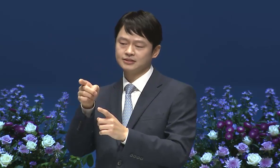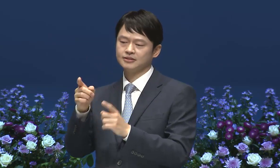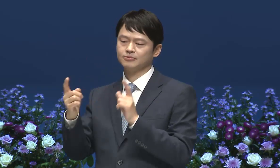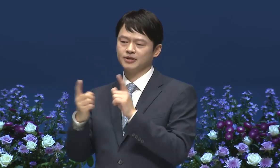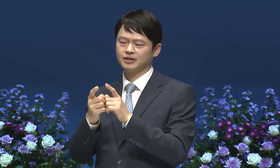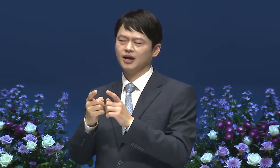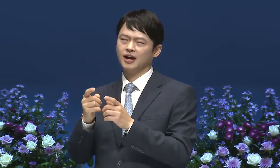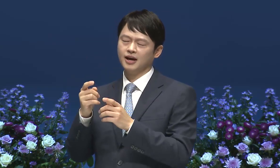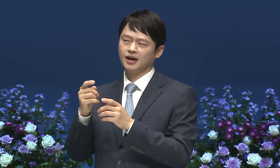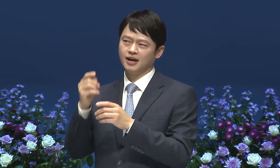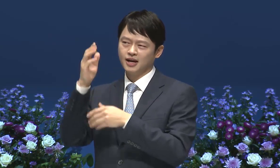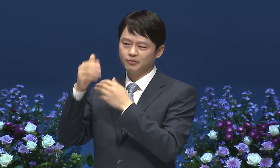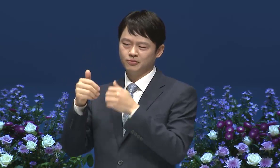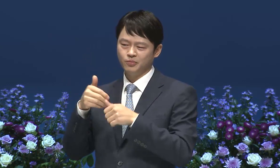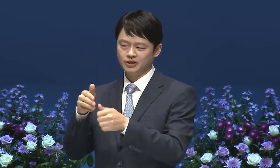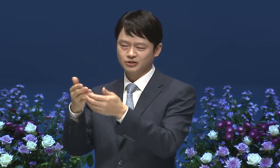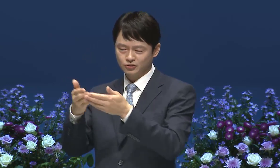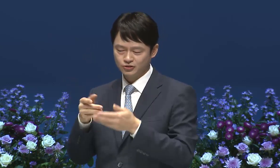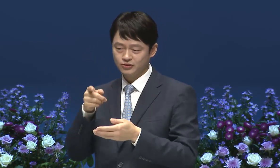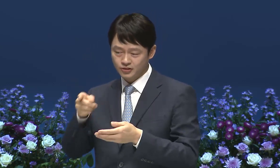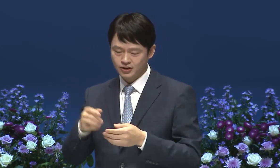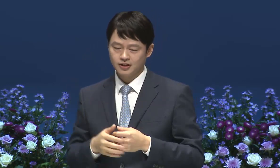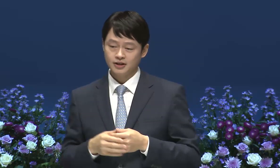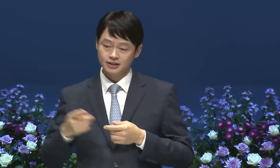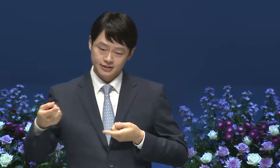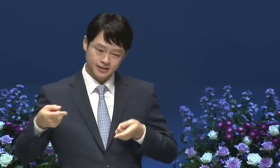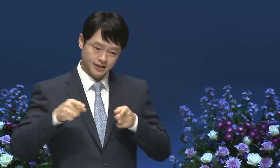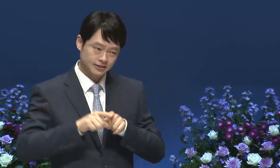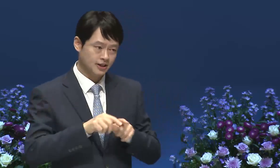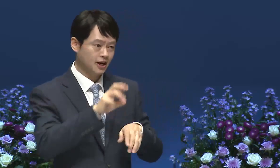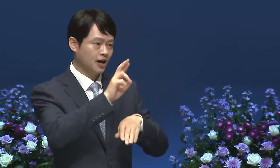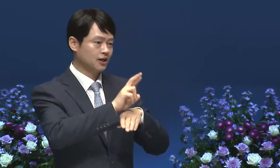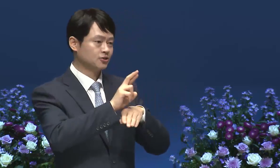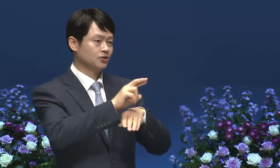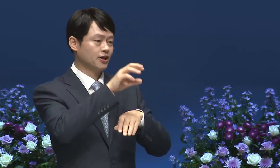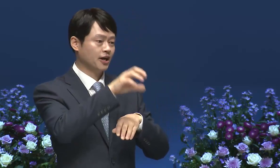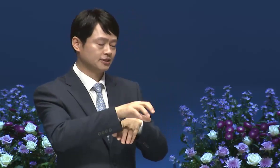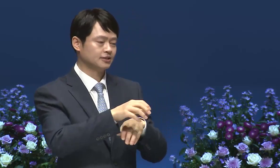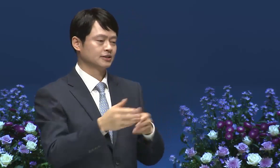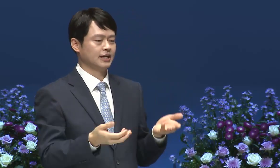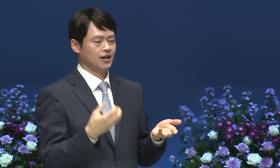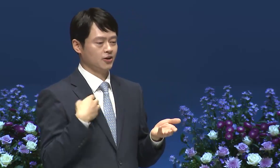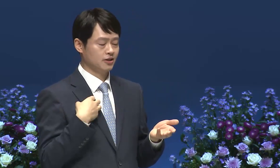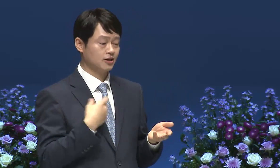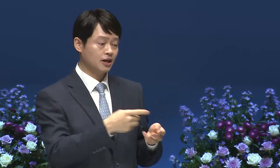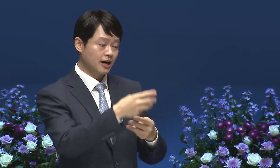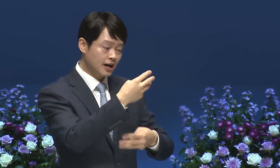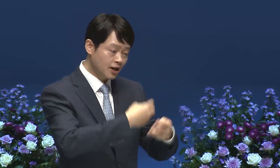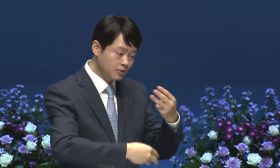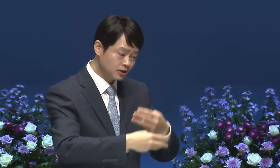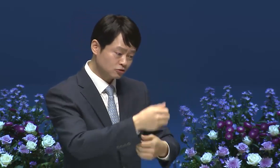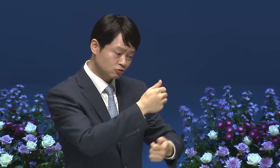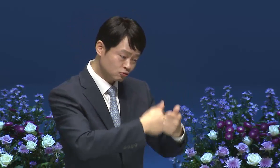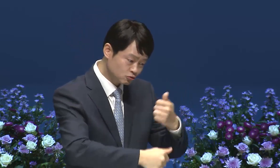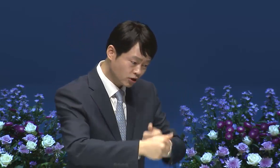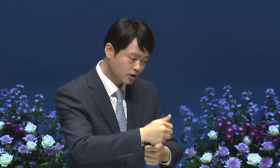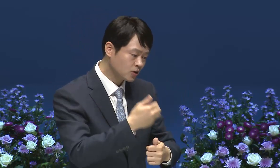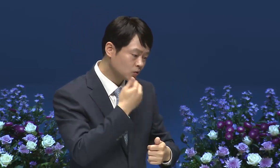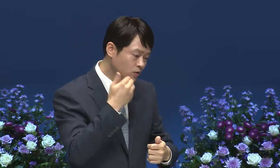엘레인 성도님도 같이 함께 만나면서 그 안에서 복음으로 제자로 확립되고 있고 현재 유니월드에서